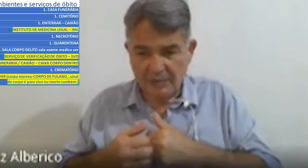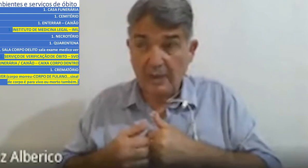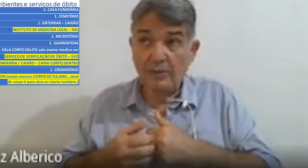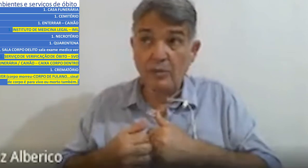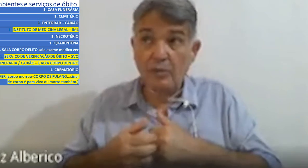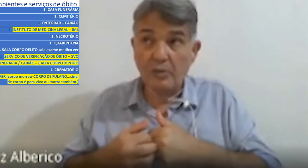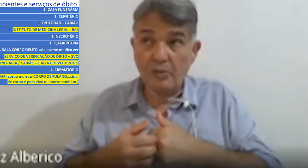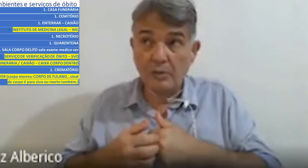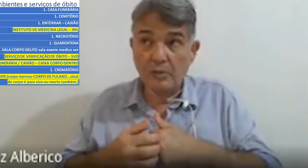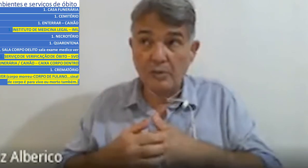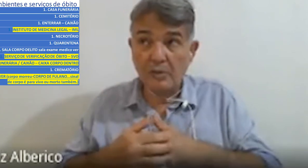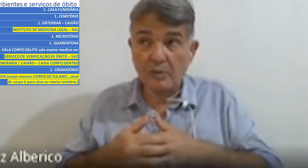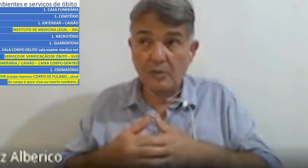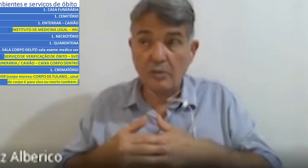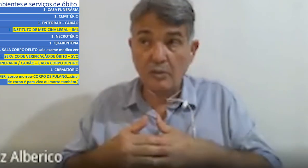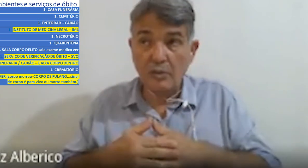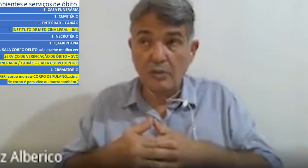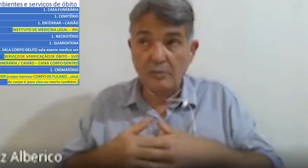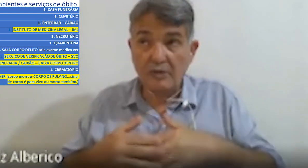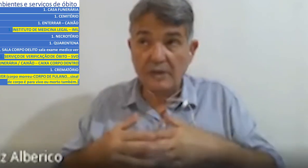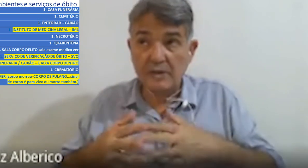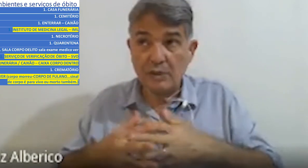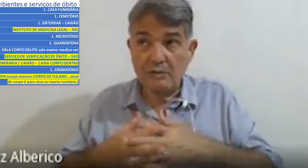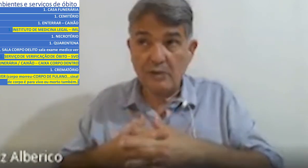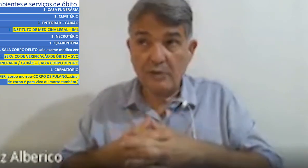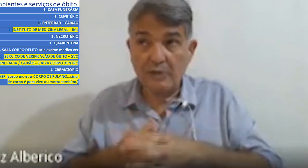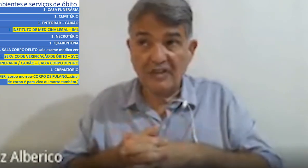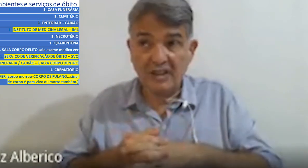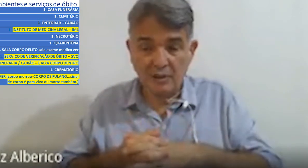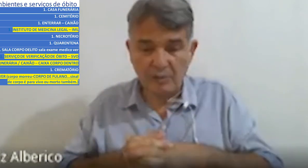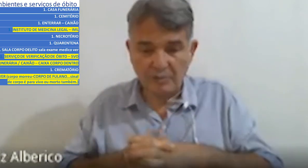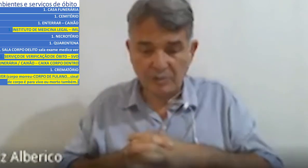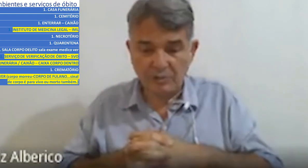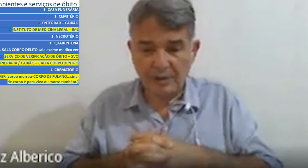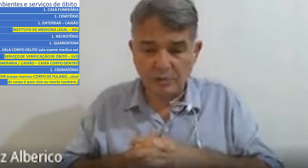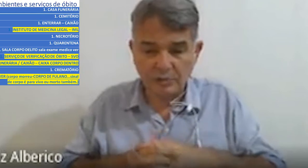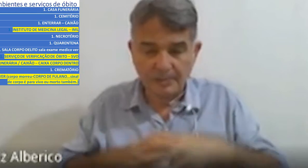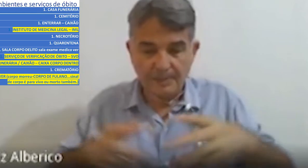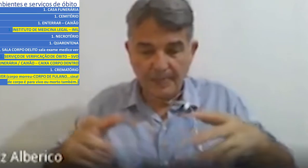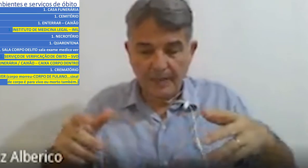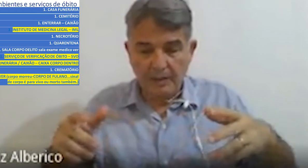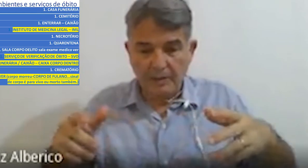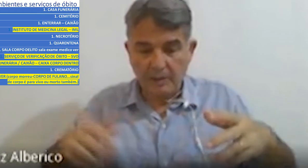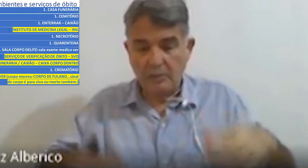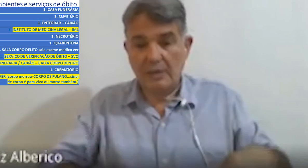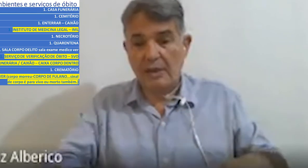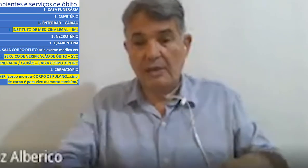lá no verificação da SVO da Federal, enquanto aluno. Então, ele